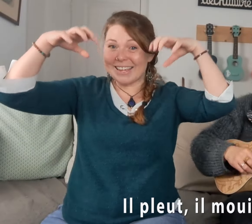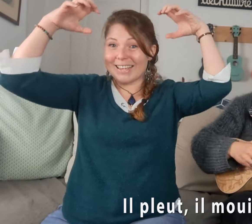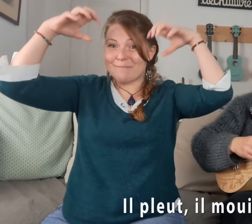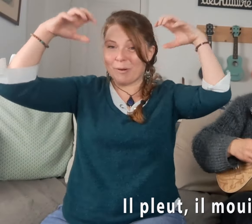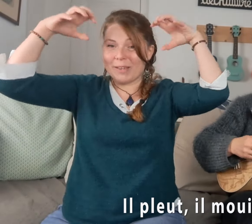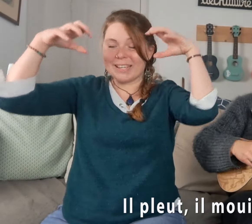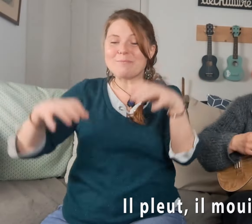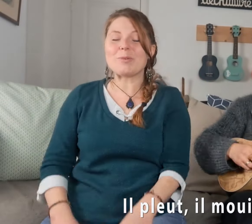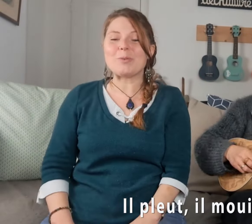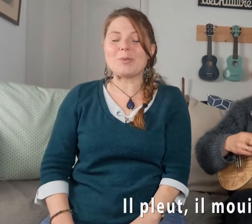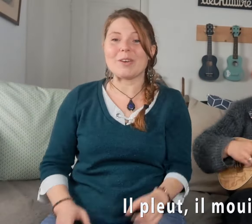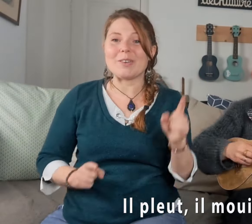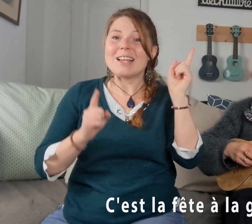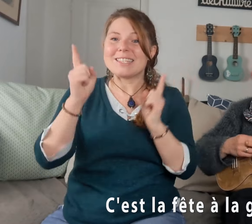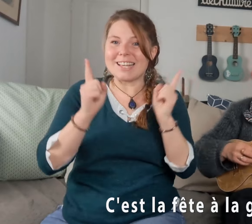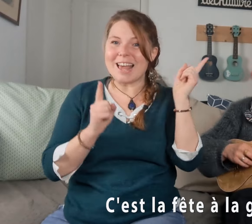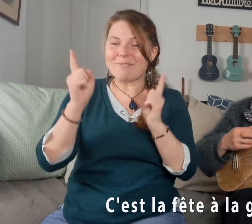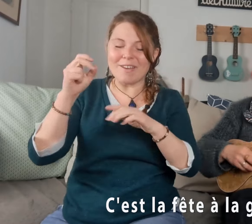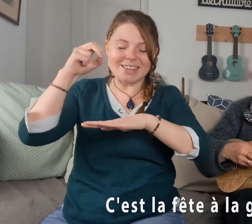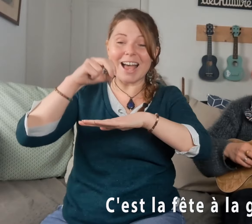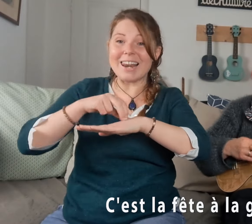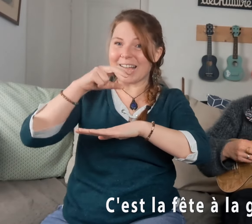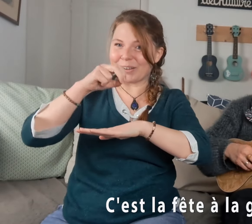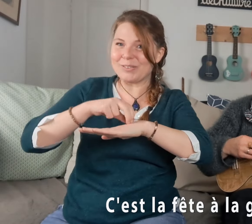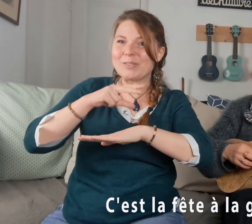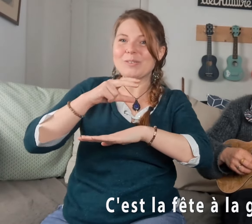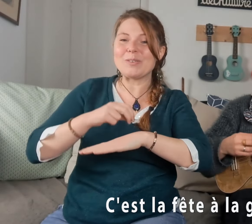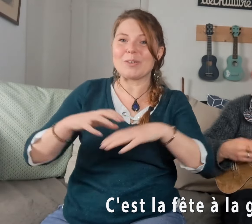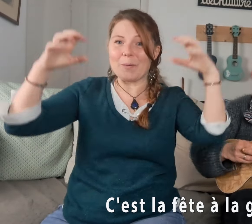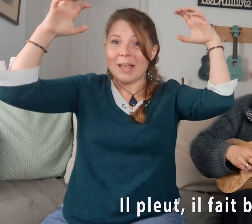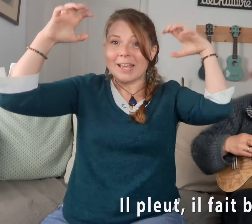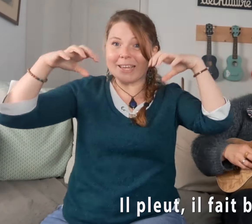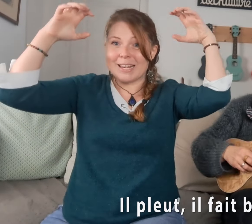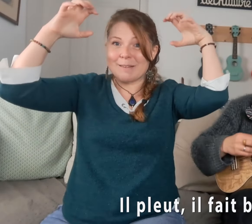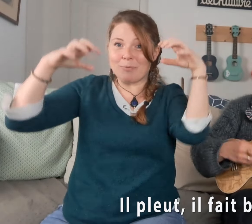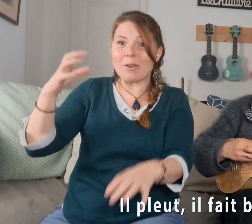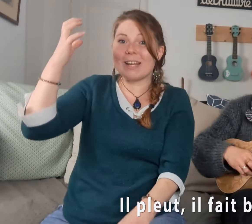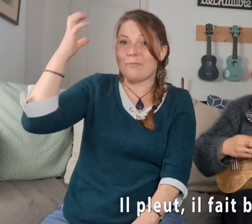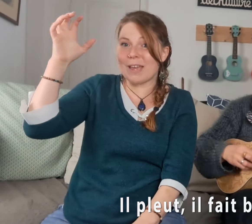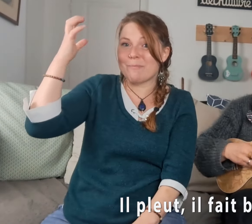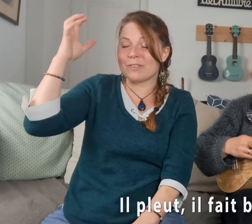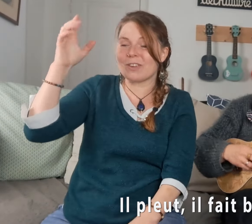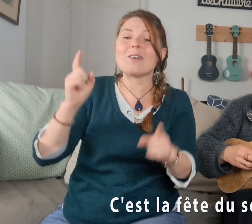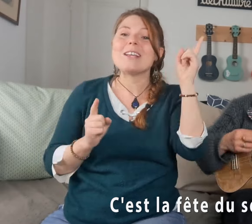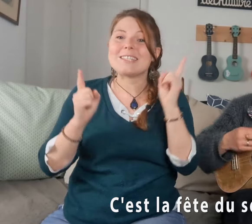Il pleut, il mouille, c'est la fête à la grenouille. Il pleut, il fait beau temps, c'est